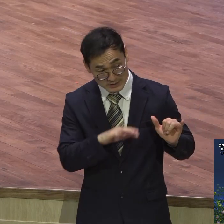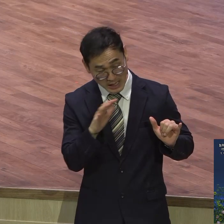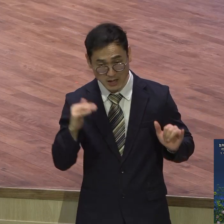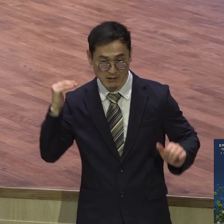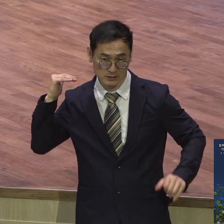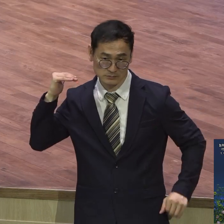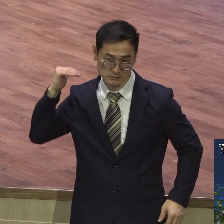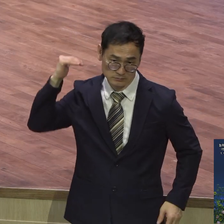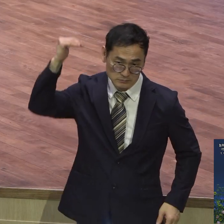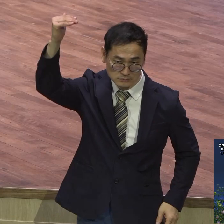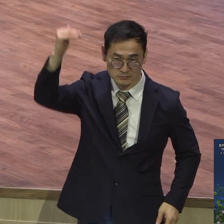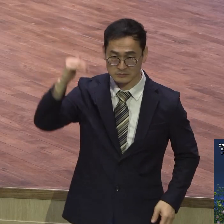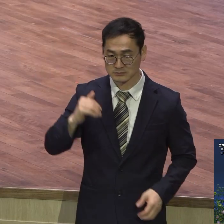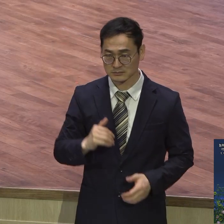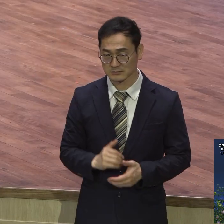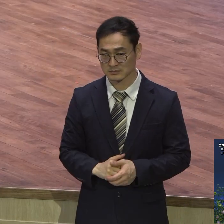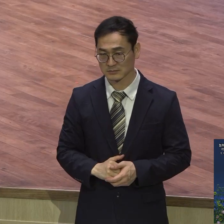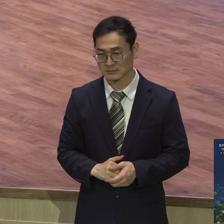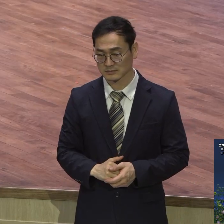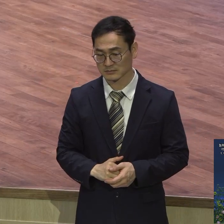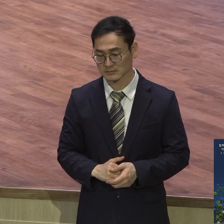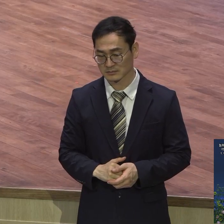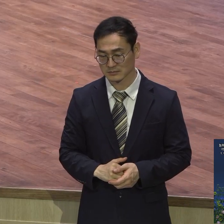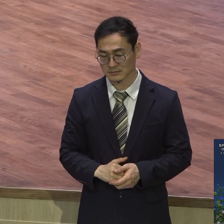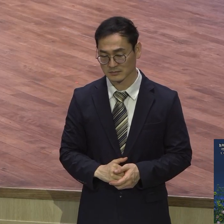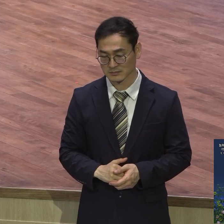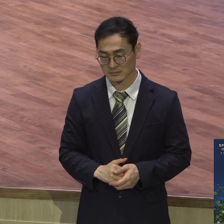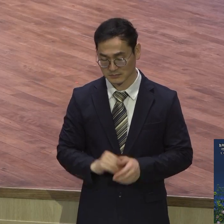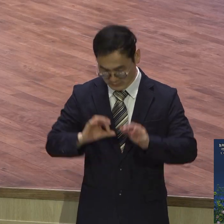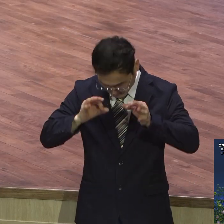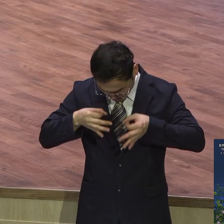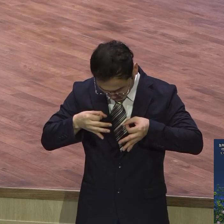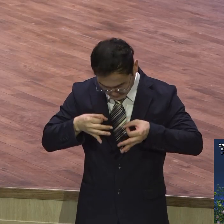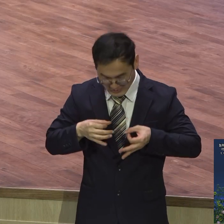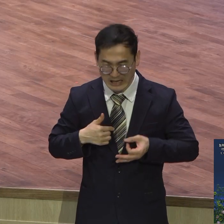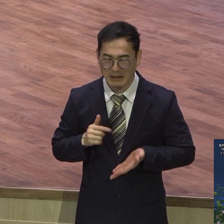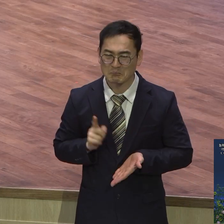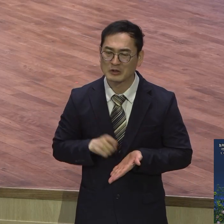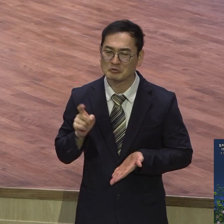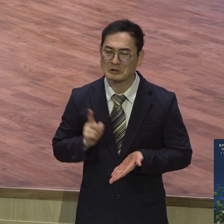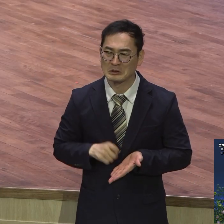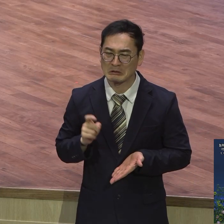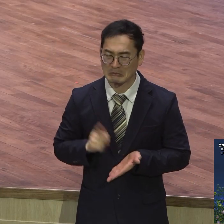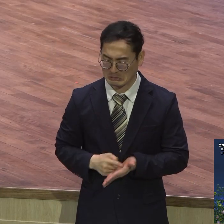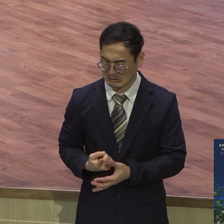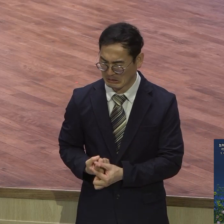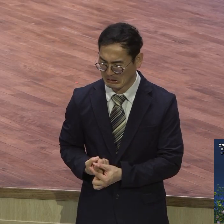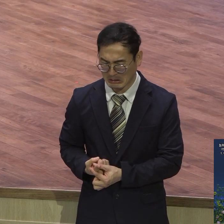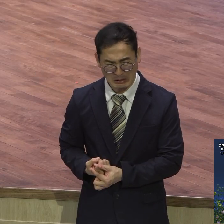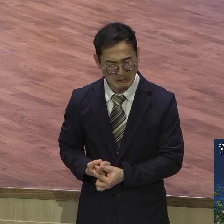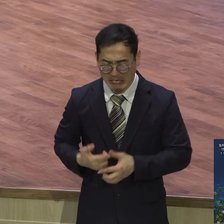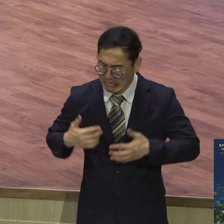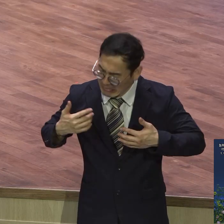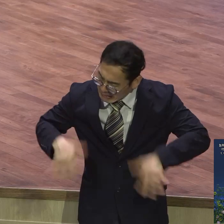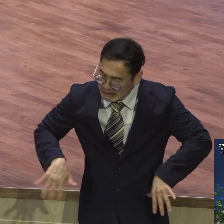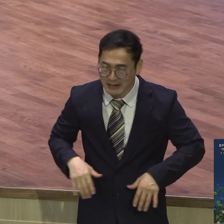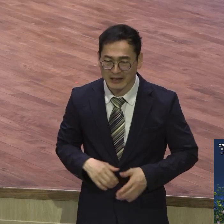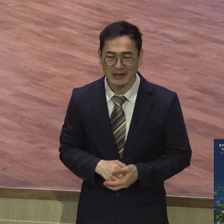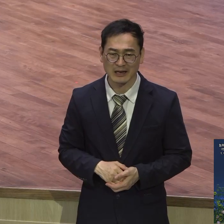거기에 살고 있다. 우리하고 비교하면 우리는 메뚜기다 그랬어요. 그들에 비하면 우리는 메뚜기야.